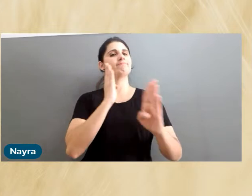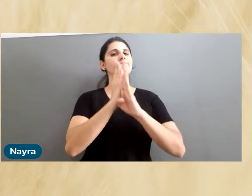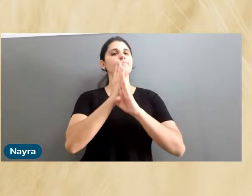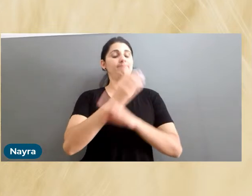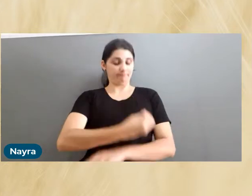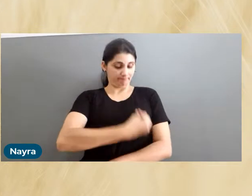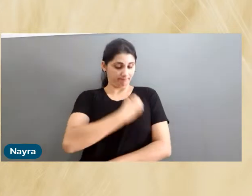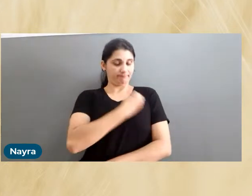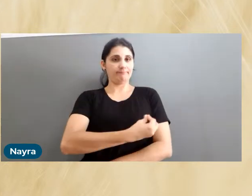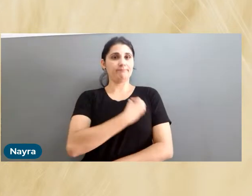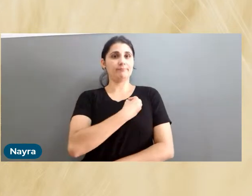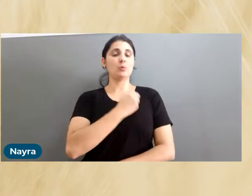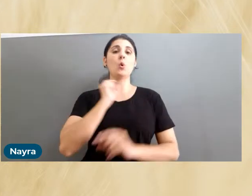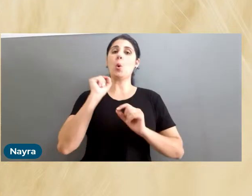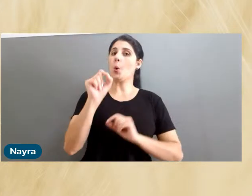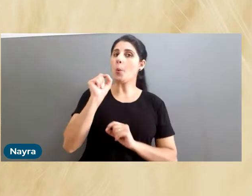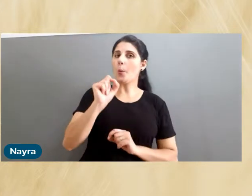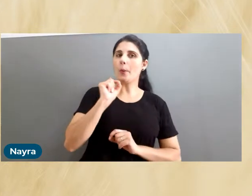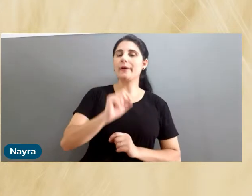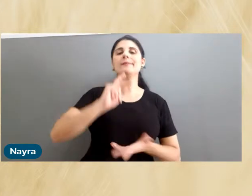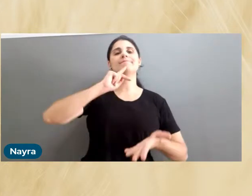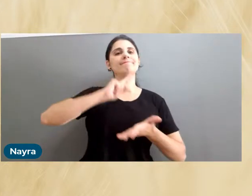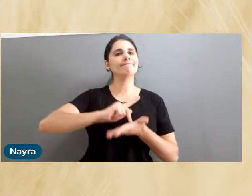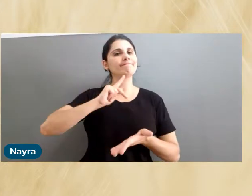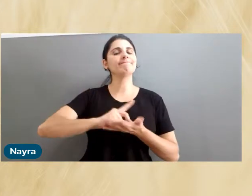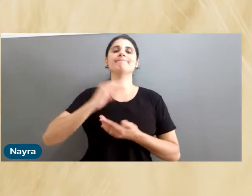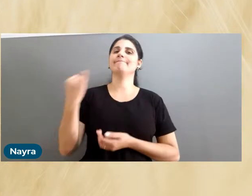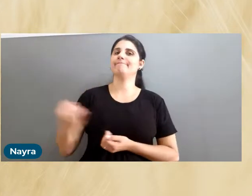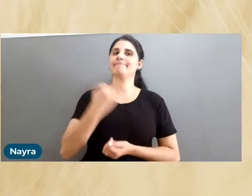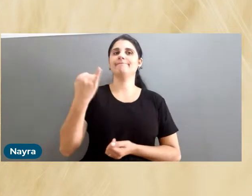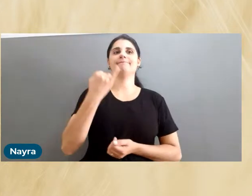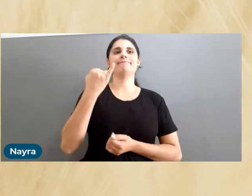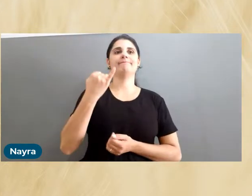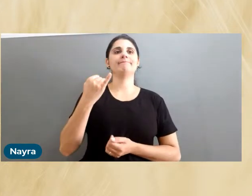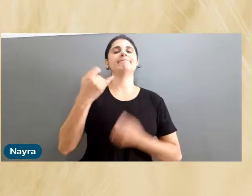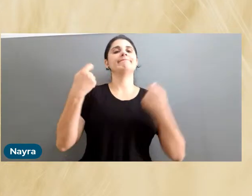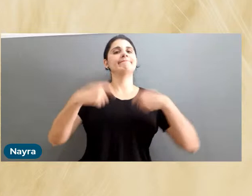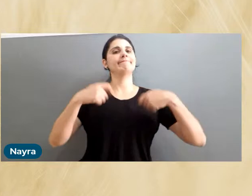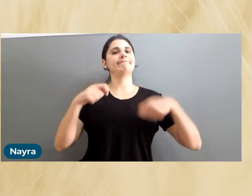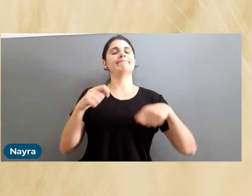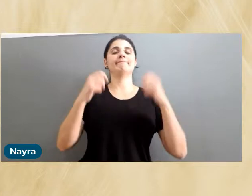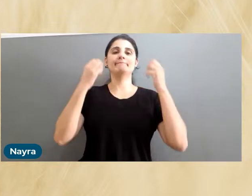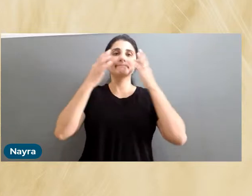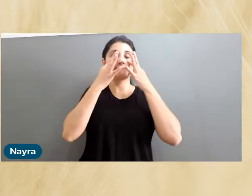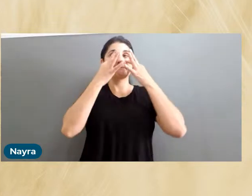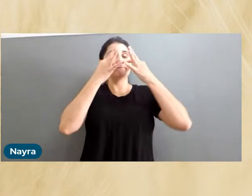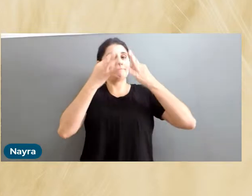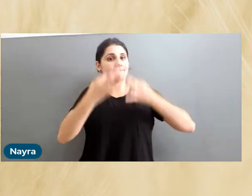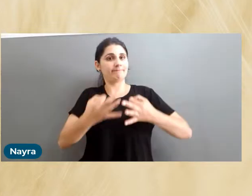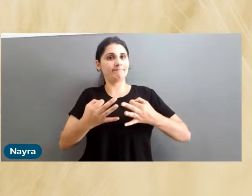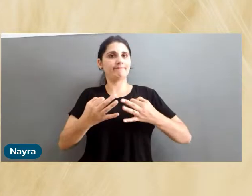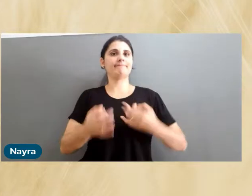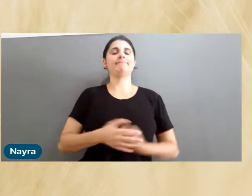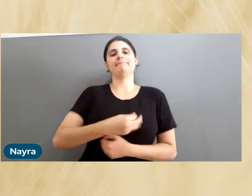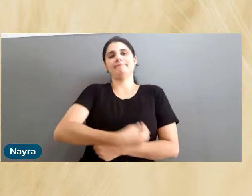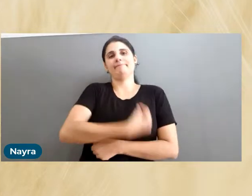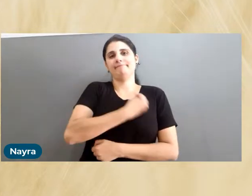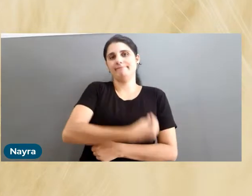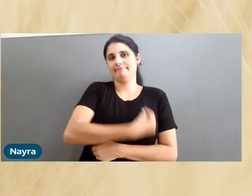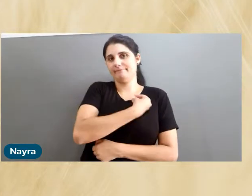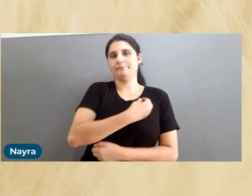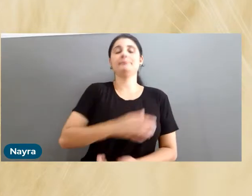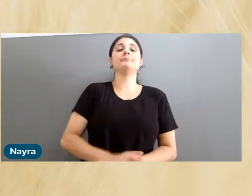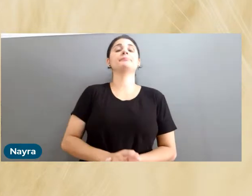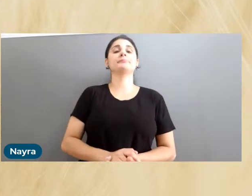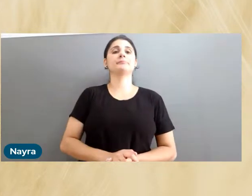vida aquilo que de fato é importante e que demanda a nossa atenção e a nossa presença. Talvez